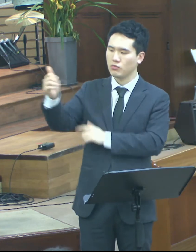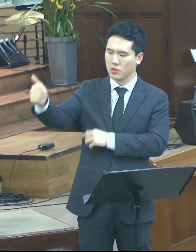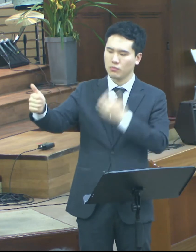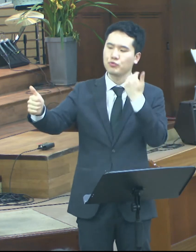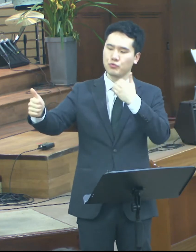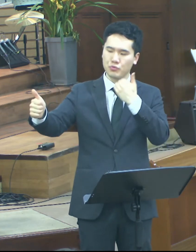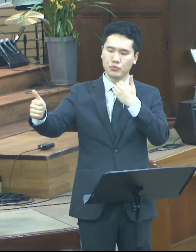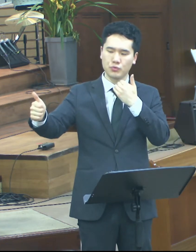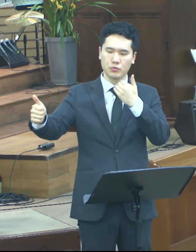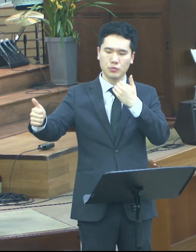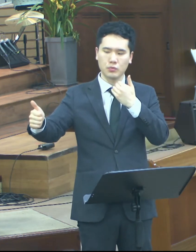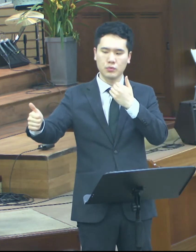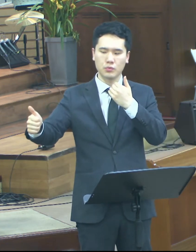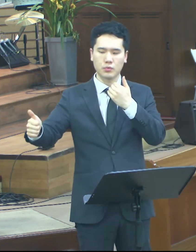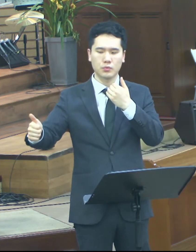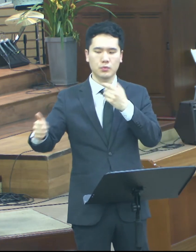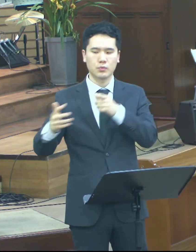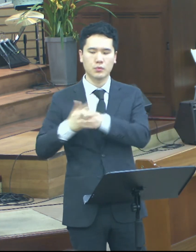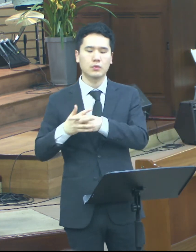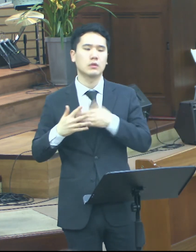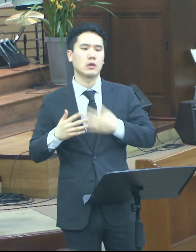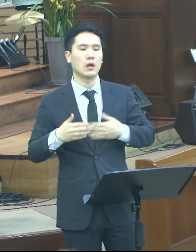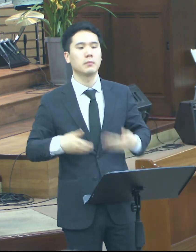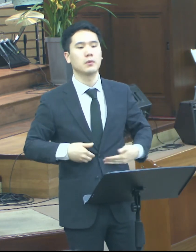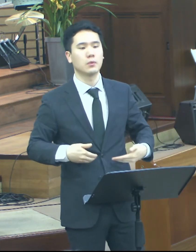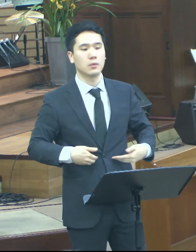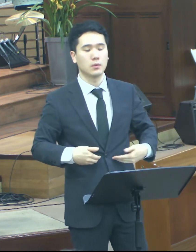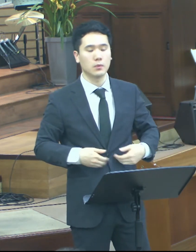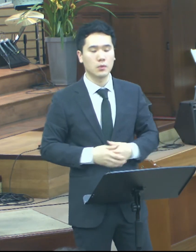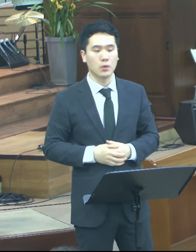제자들은 깨닫지를 못하니까 기적이 매일 반복되지 않고서는